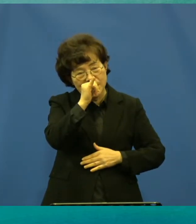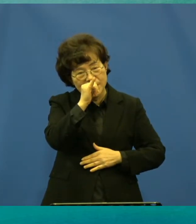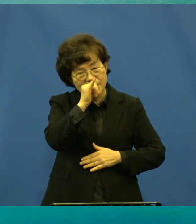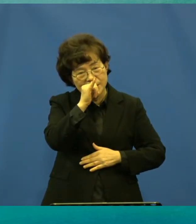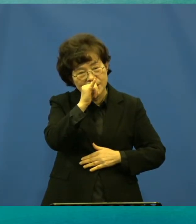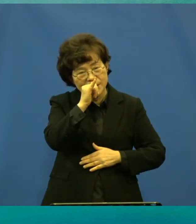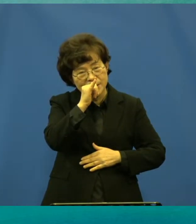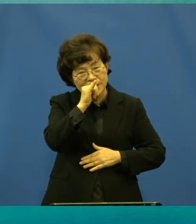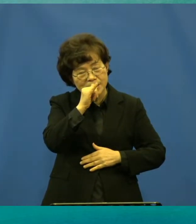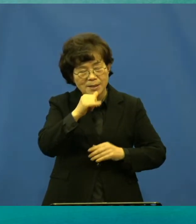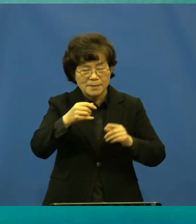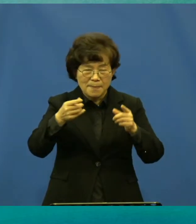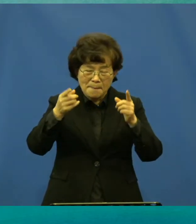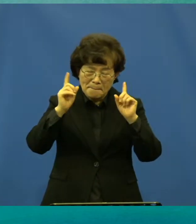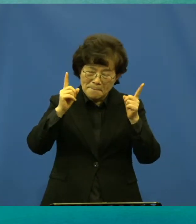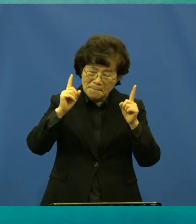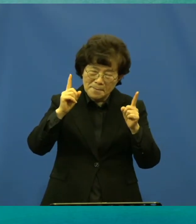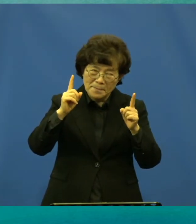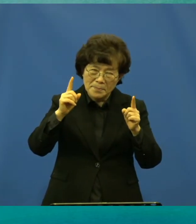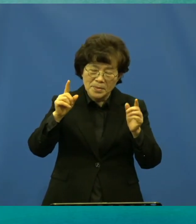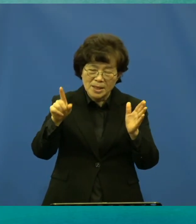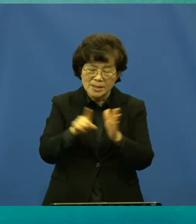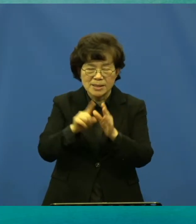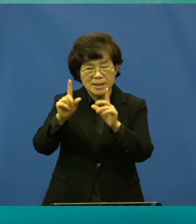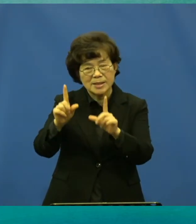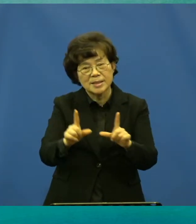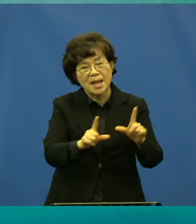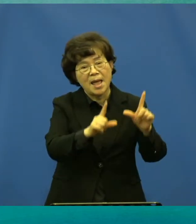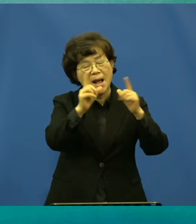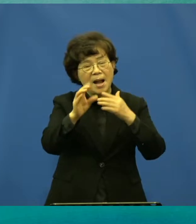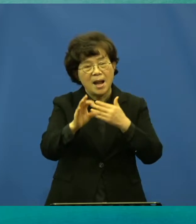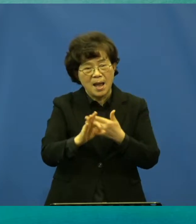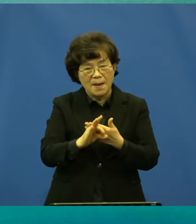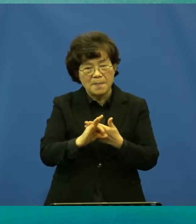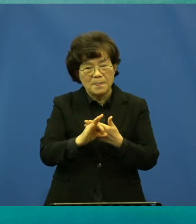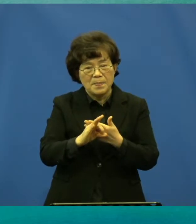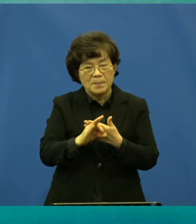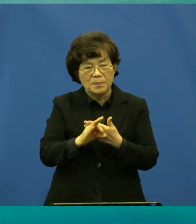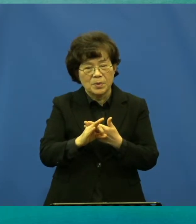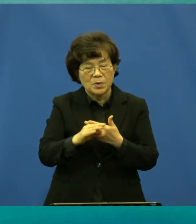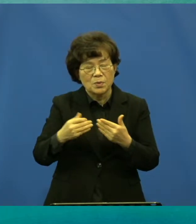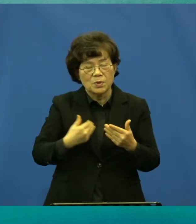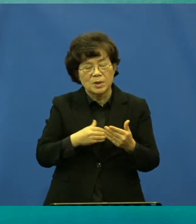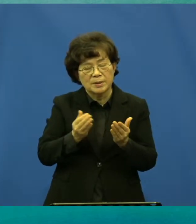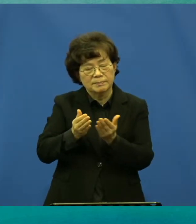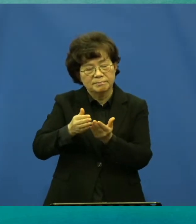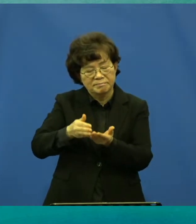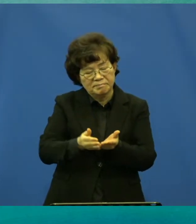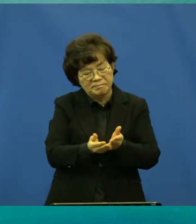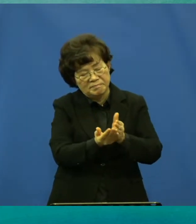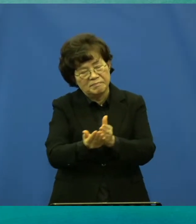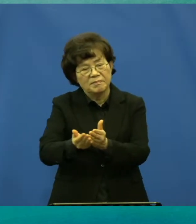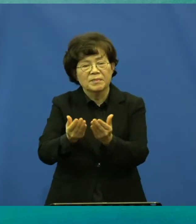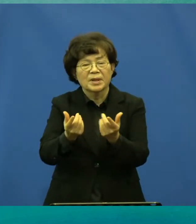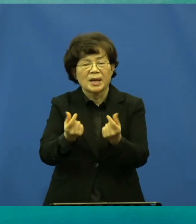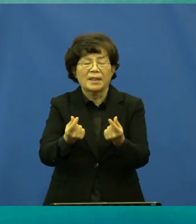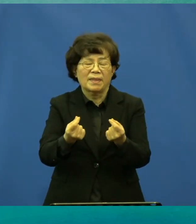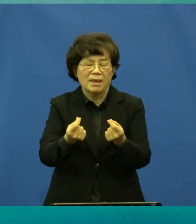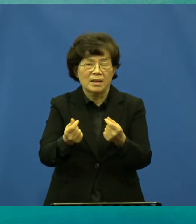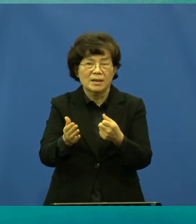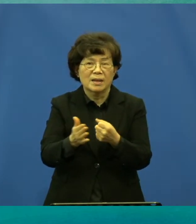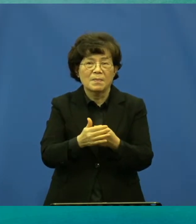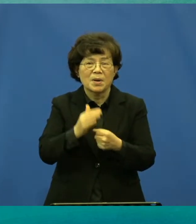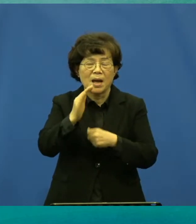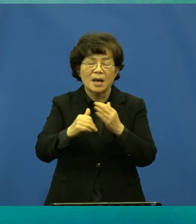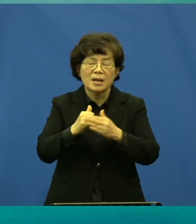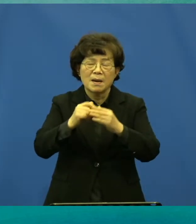얼렁뚱땅 대충 신앙생활을 하면 우리는 표류하고 맙니다. 여러분, 오늘 하나님